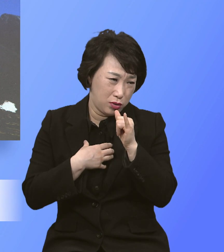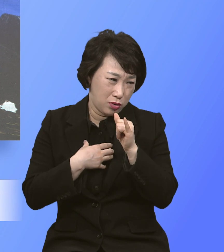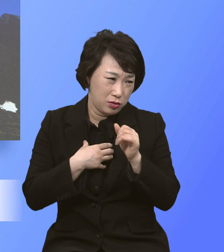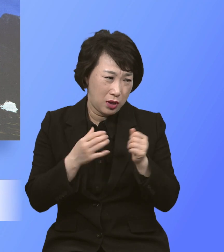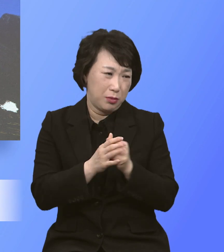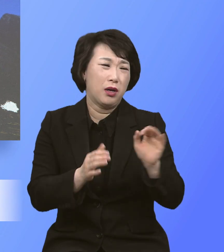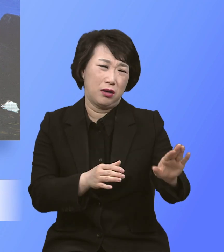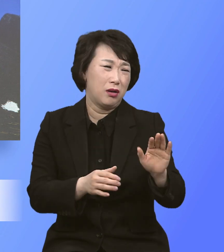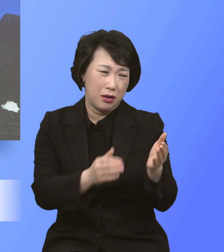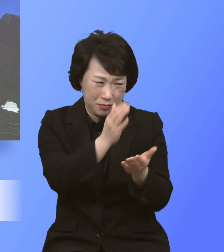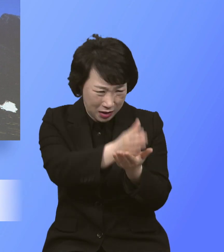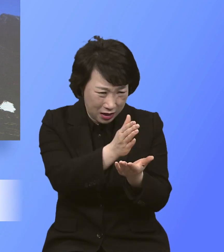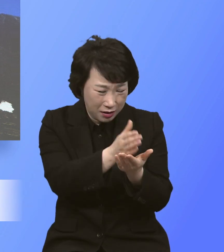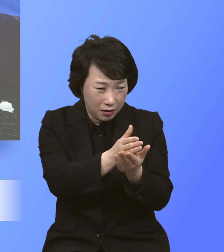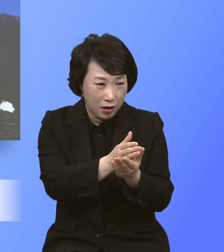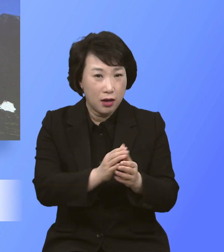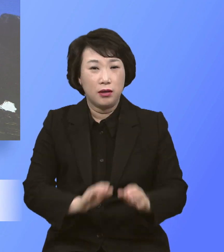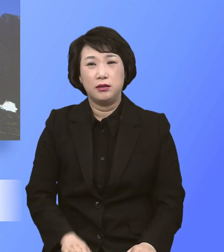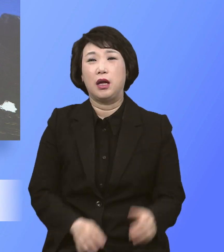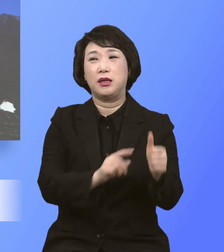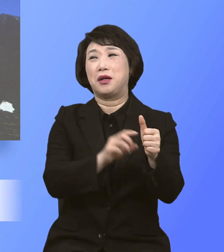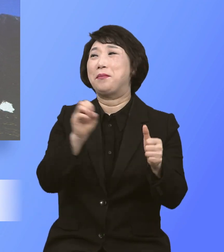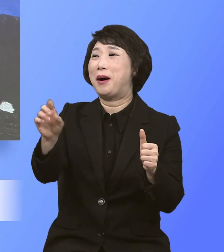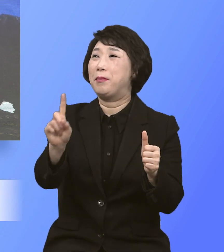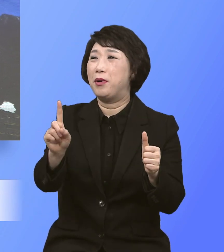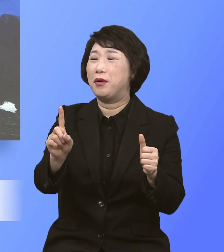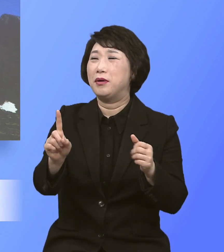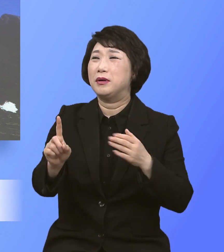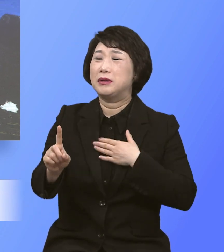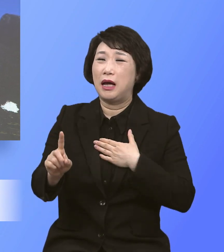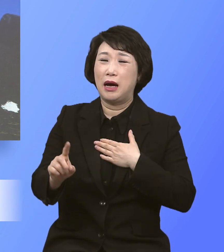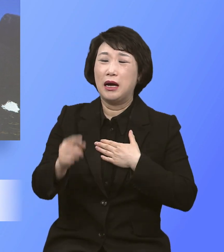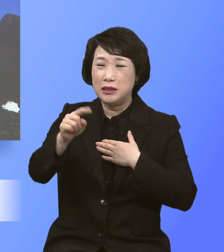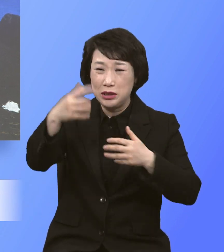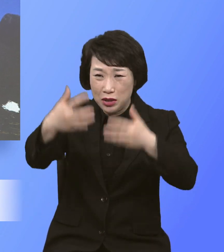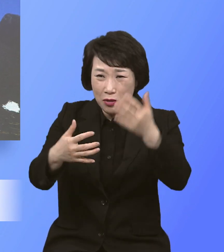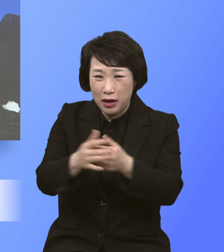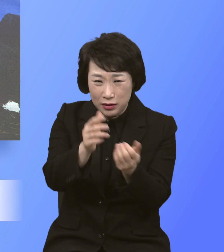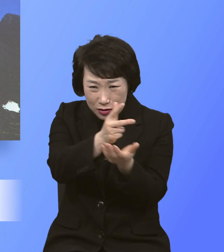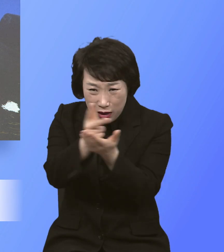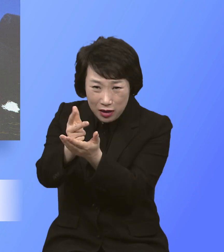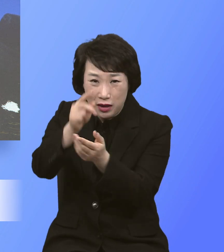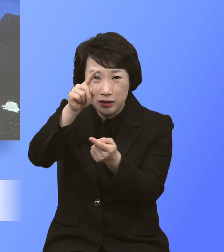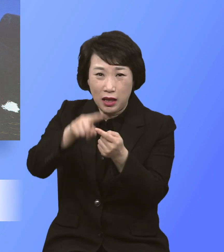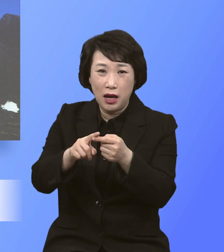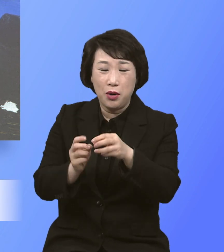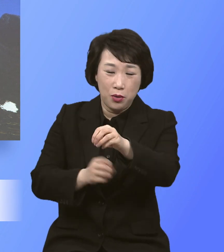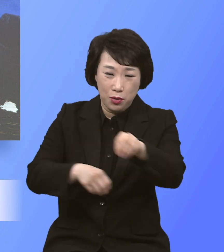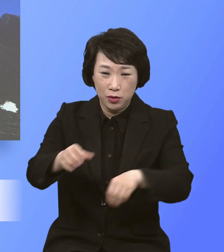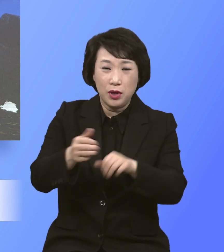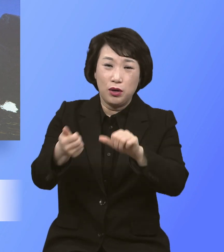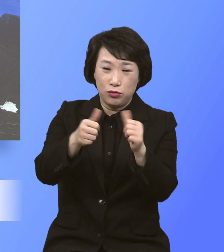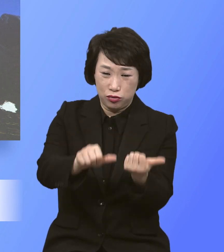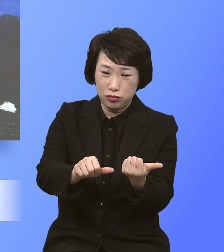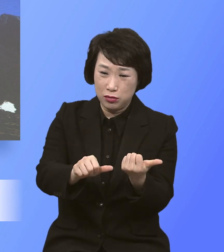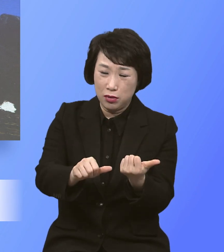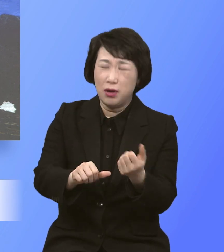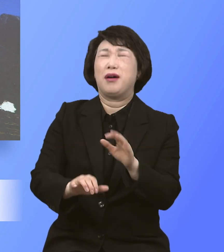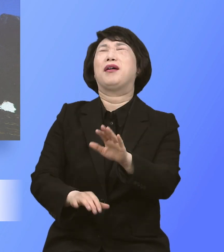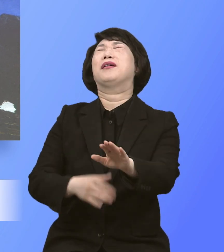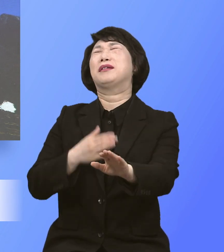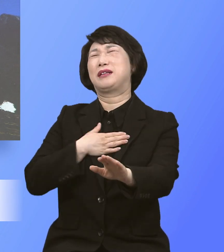중단하십시오. 근데 그가 뭐라고 말하냐? 내가 이 영화를 촬영하다 차라리 죽을 수